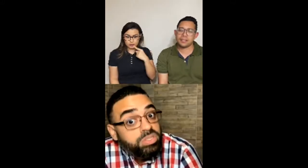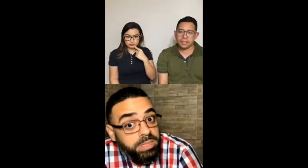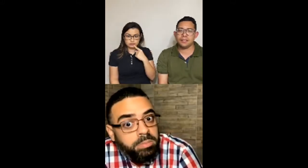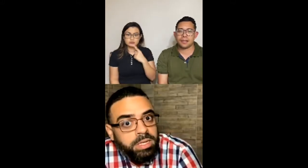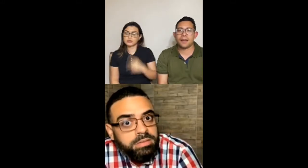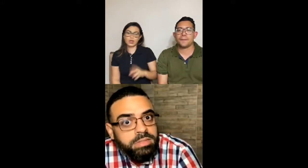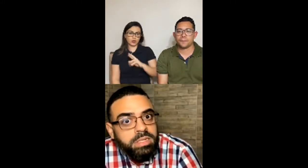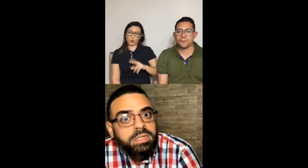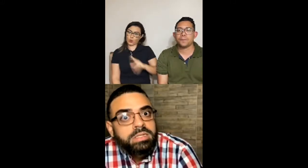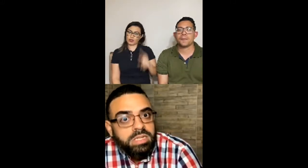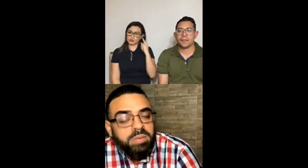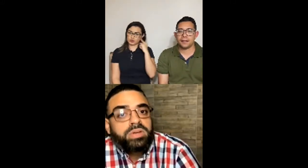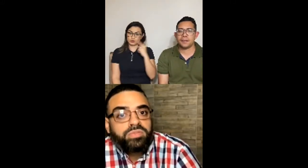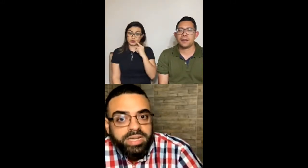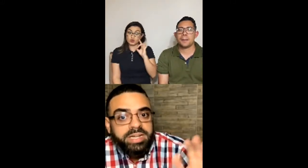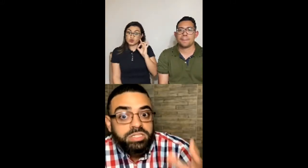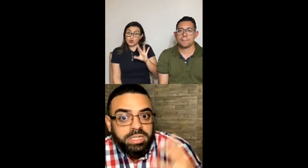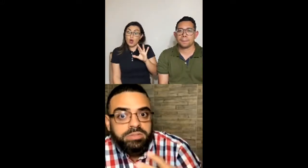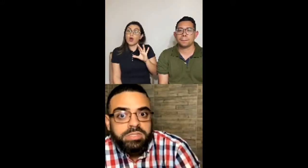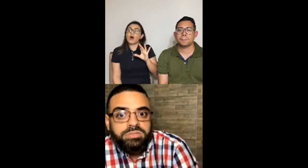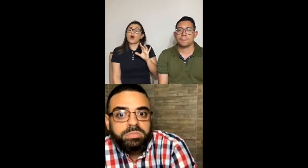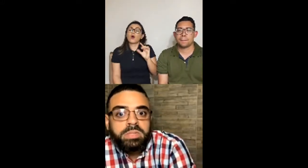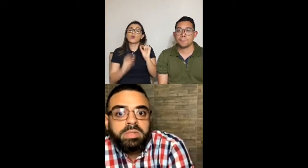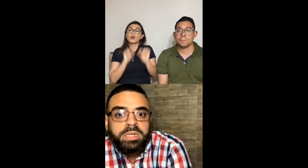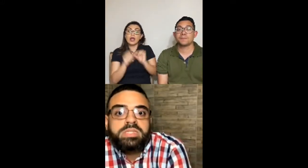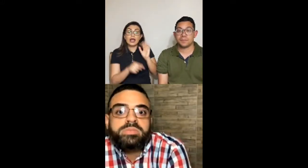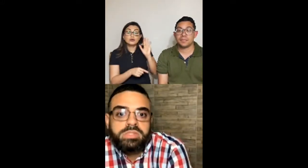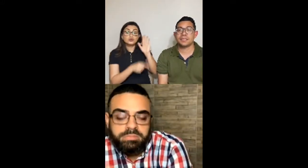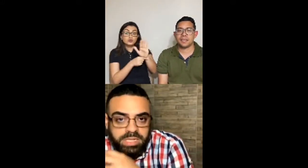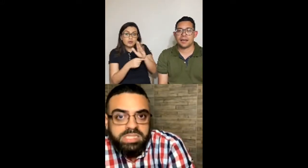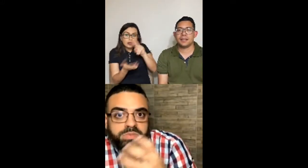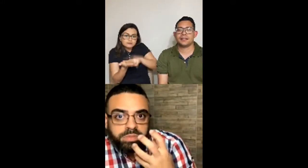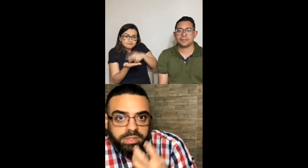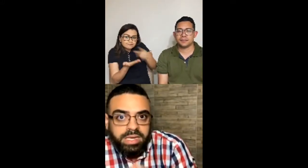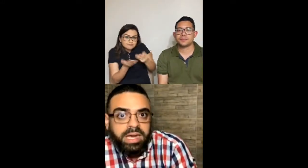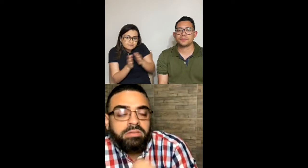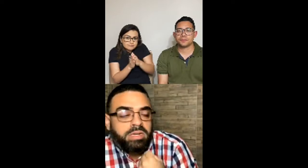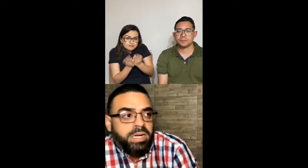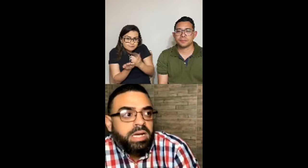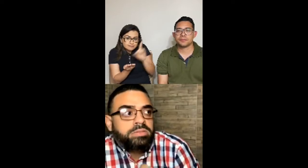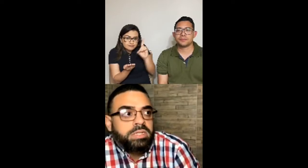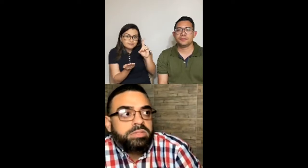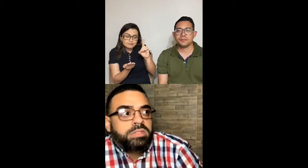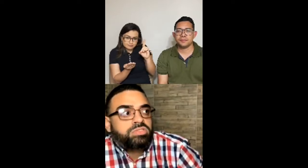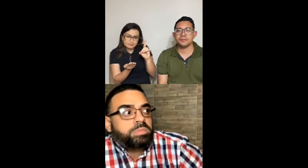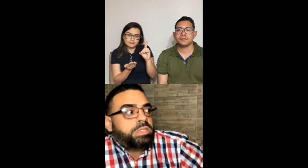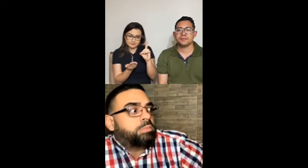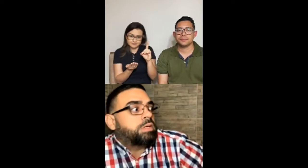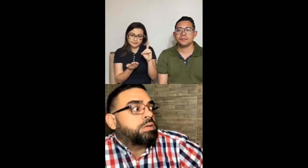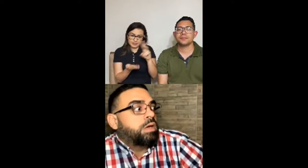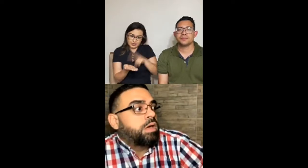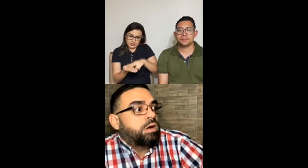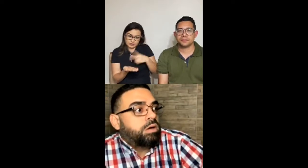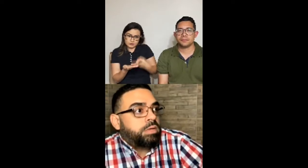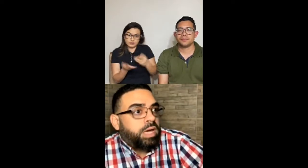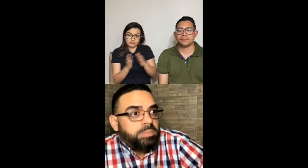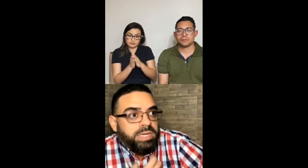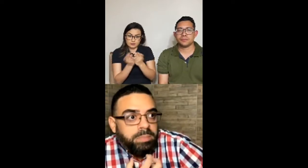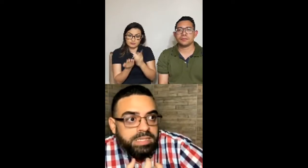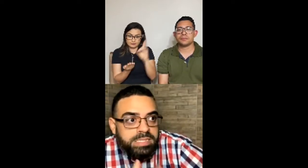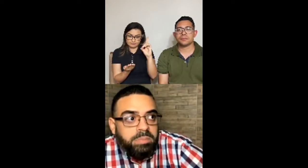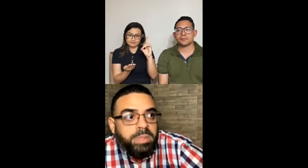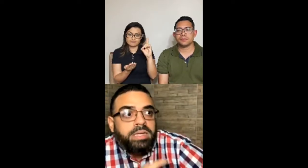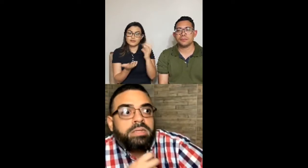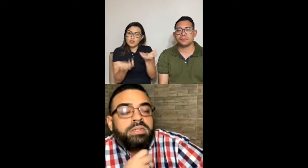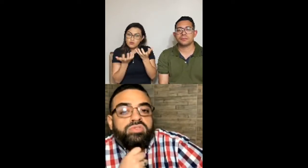Ah, sim, tá. Uhum. De imediato, não, era tradução de Bíblia. Sempre foi área de tradução de Bíblia mesmo. Assim,